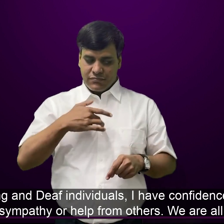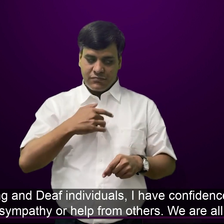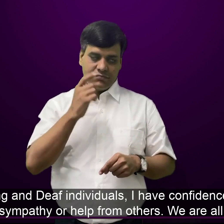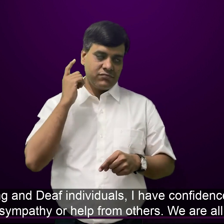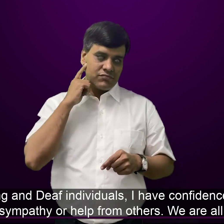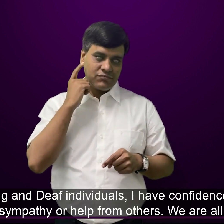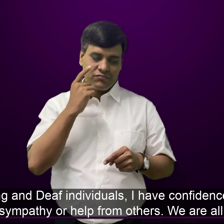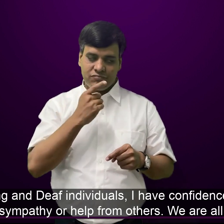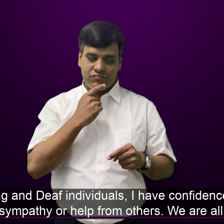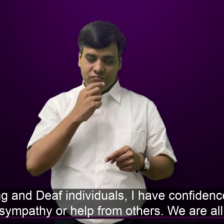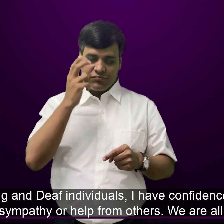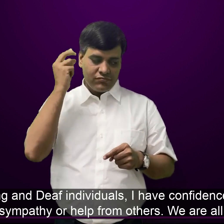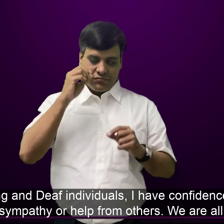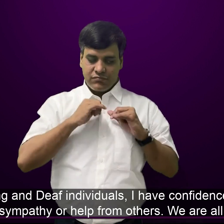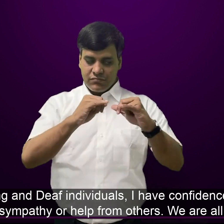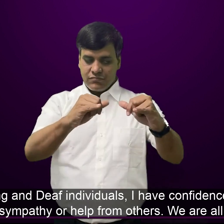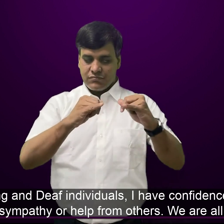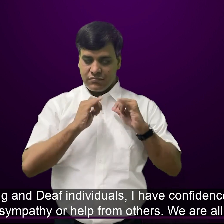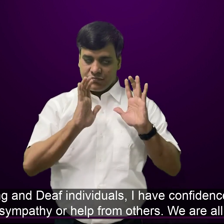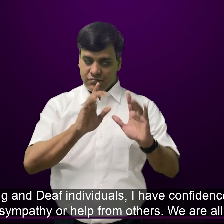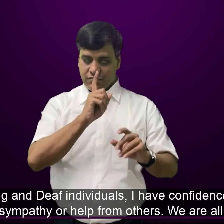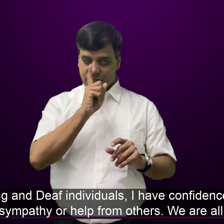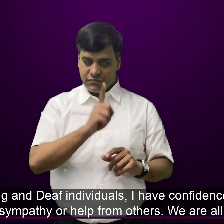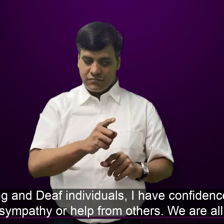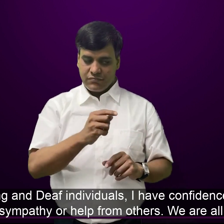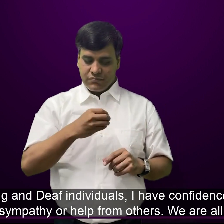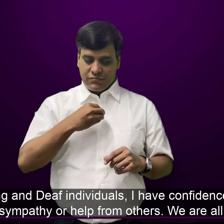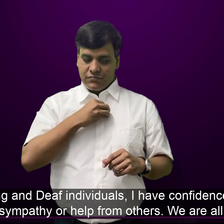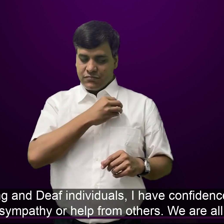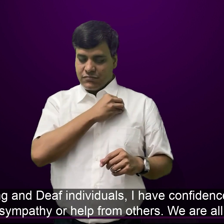हूँ। श्रवण लोग और बधिर लोग